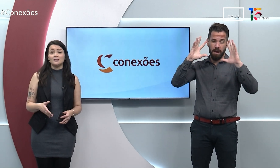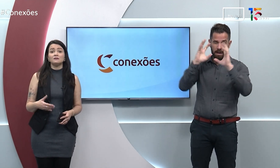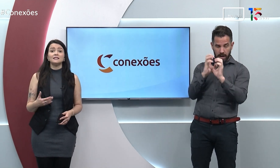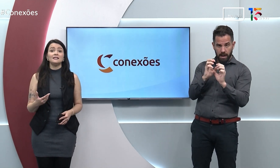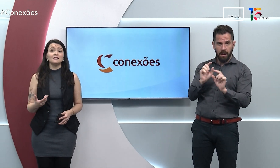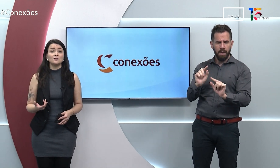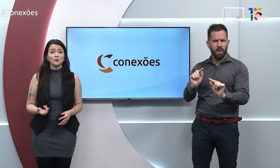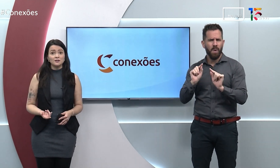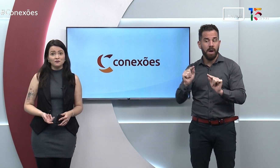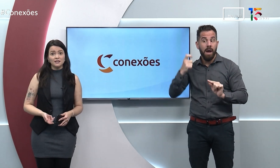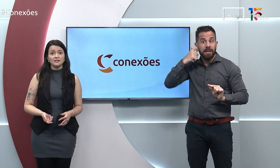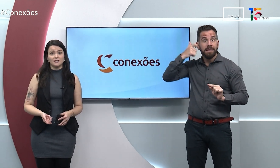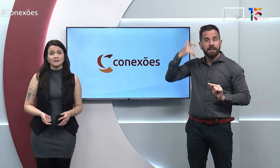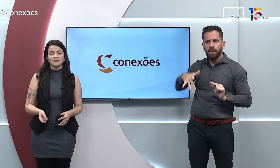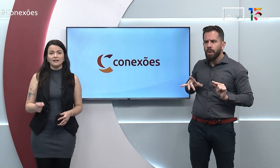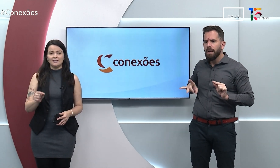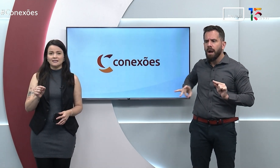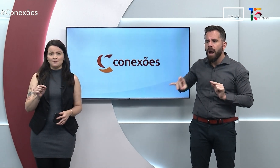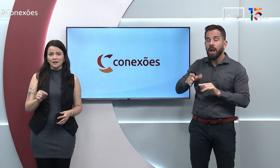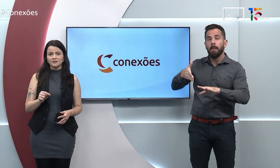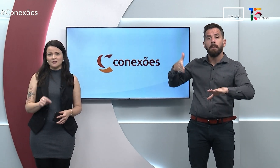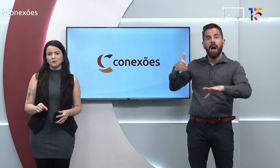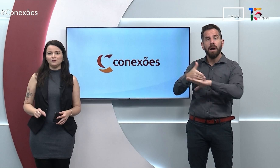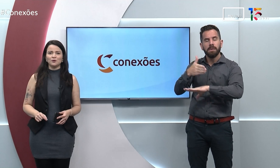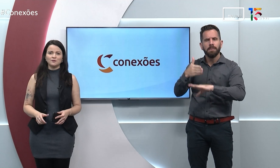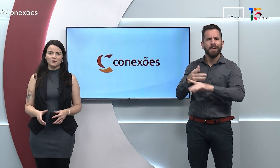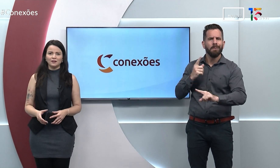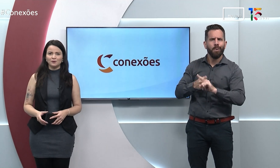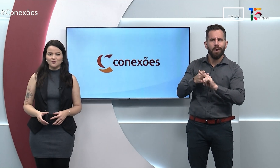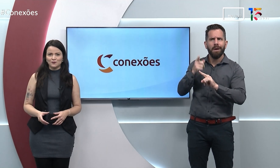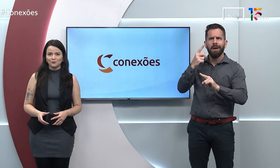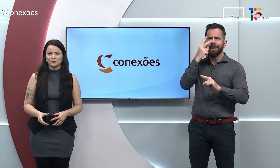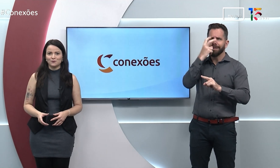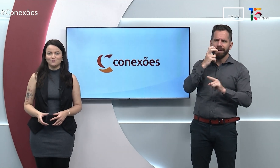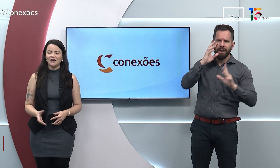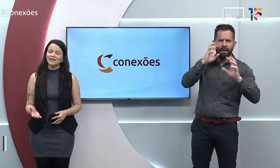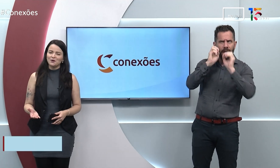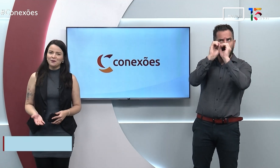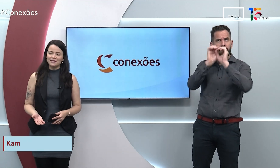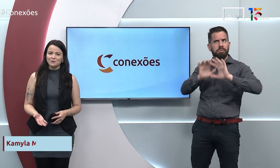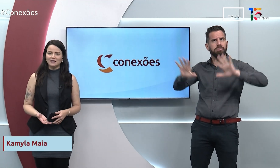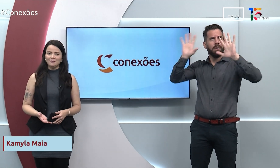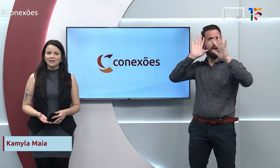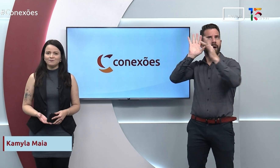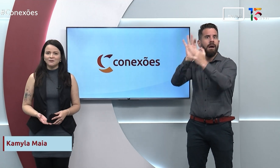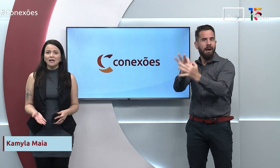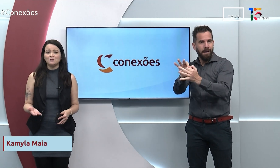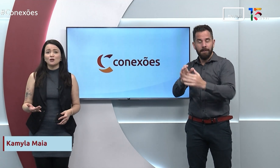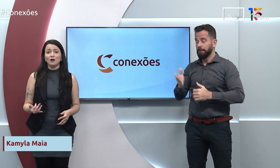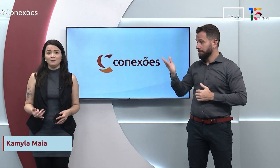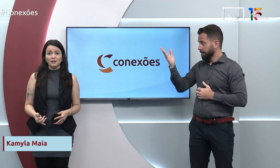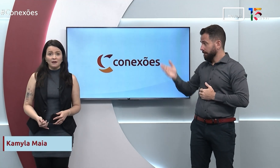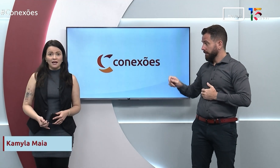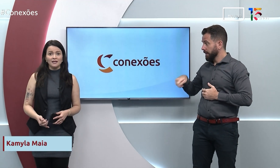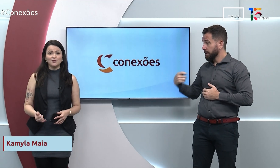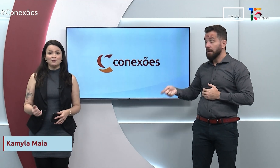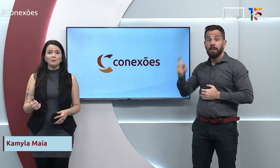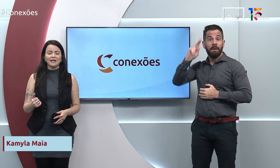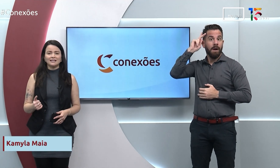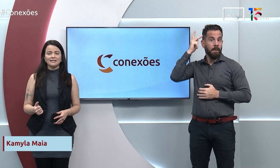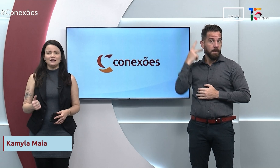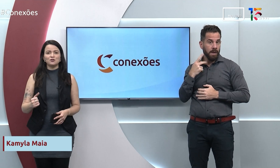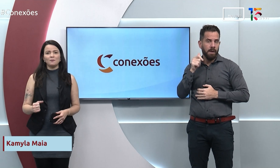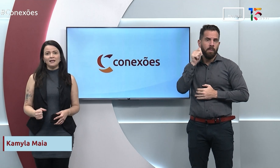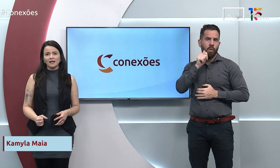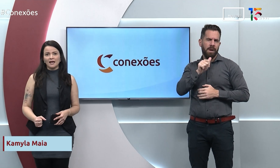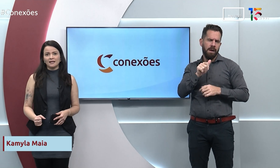visão, são as descrições físicas daqueles que participam do nosso programa no estúdio. E eu começo pela minha. Me chamo Camila Maia, sou uma